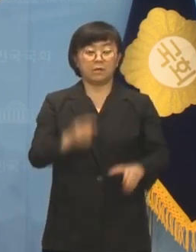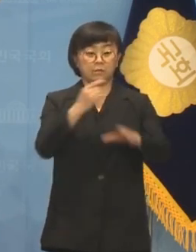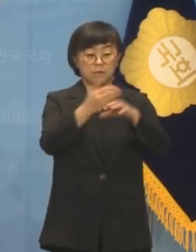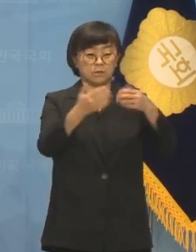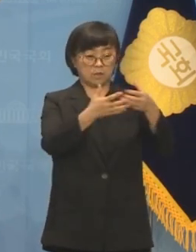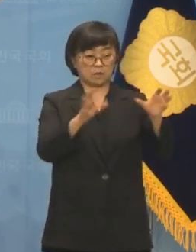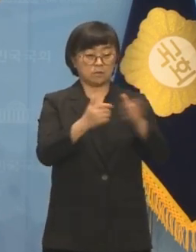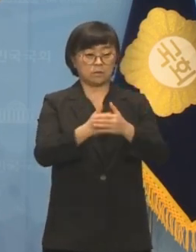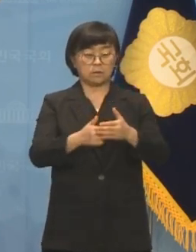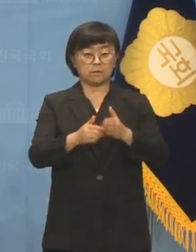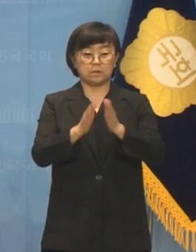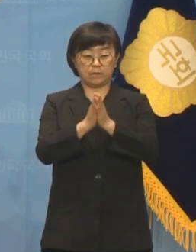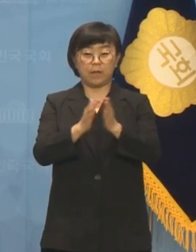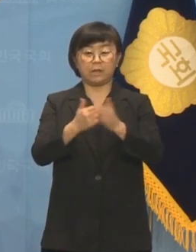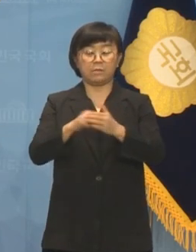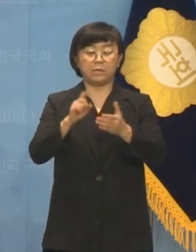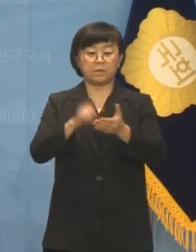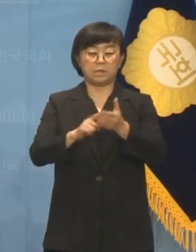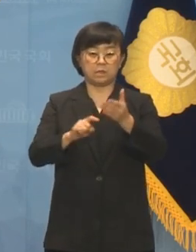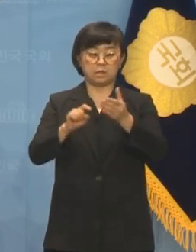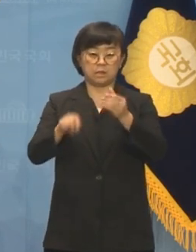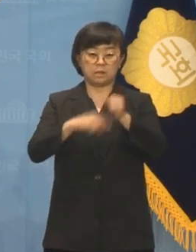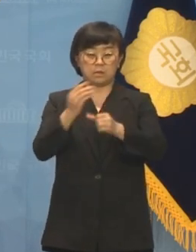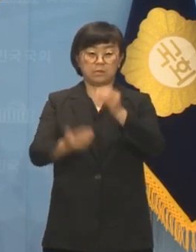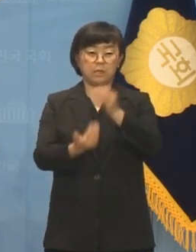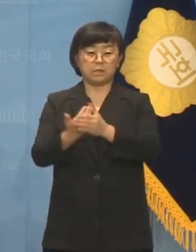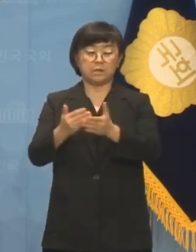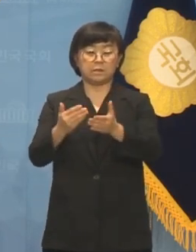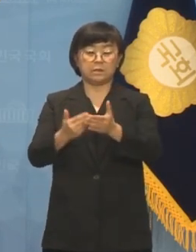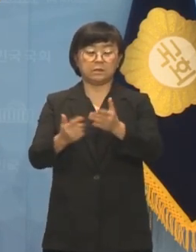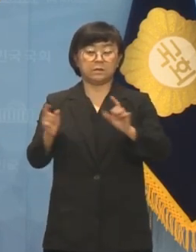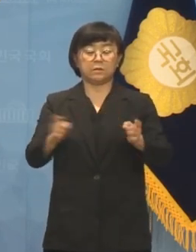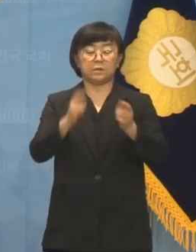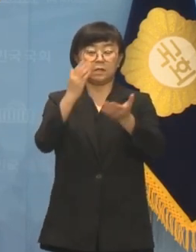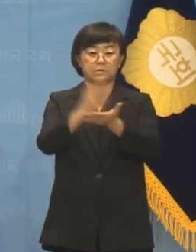민주당은 부디 재난만큼은 정쟁화하지 마십시오.